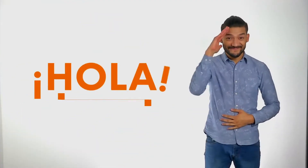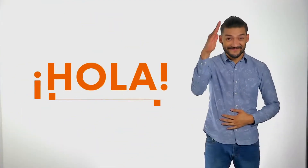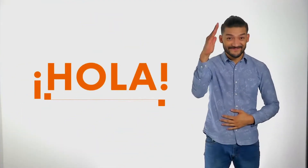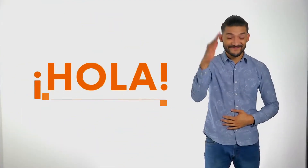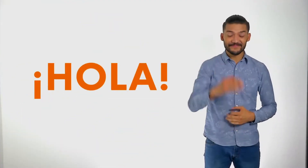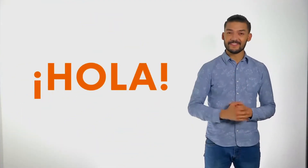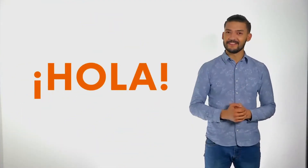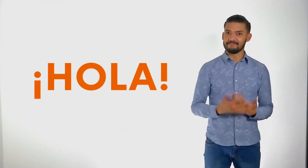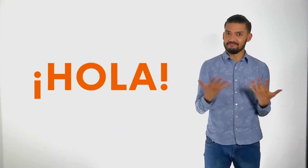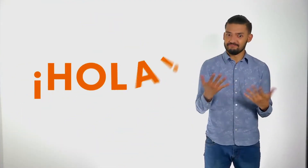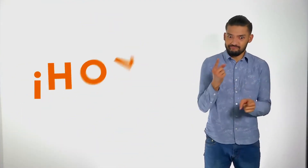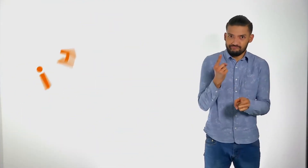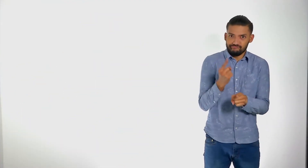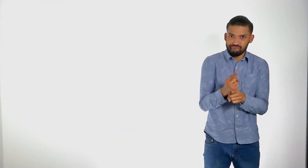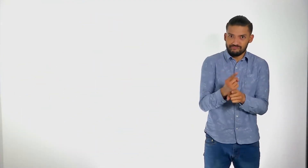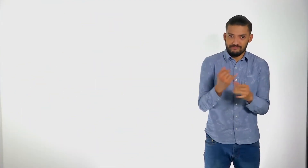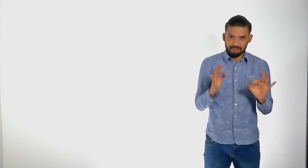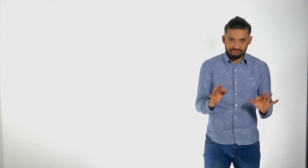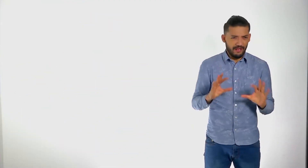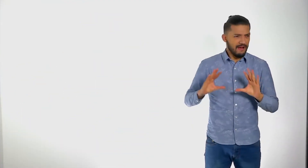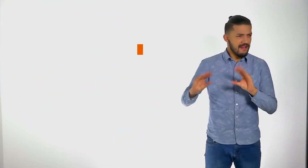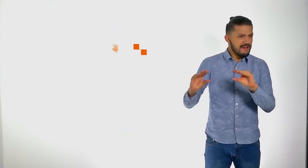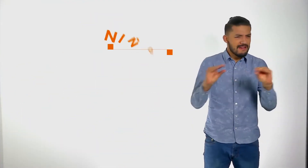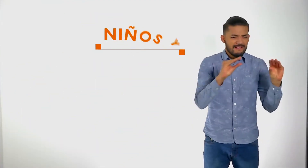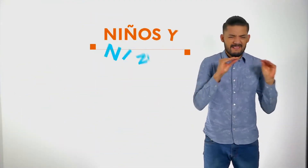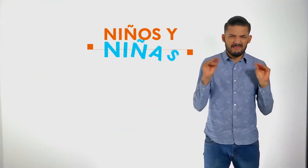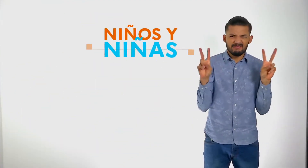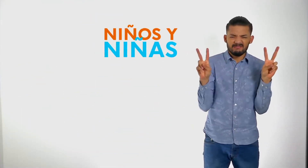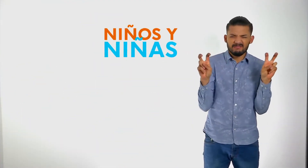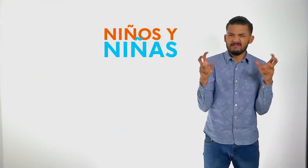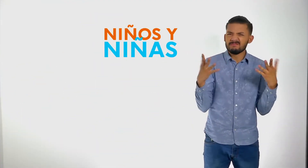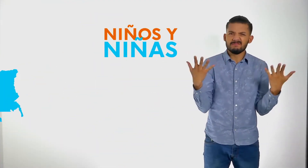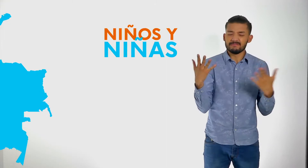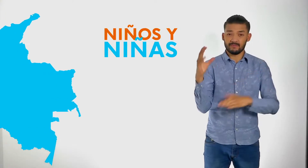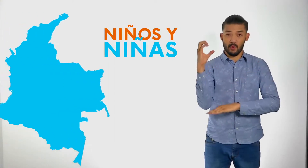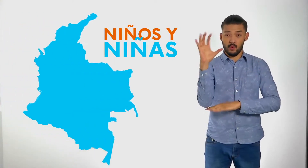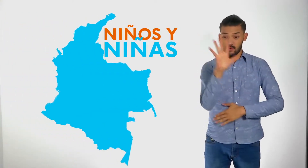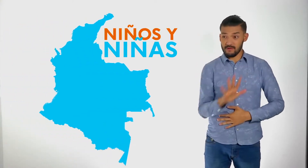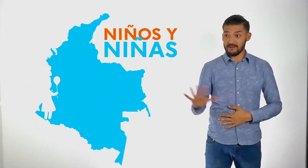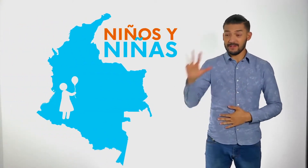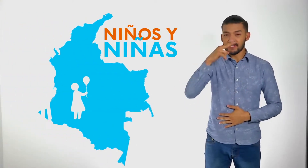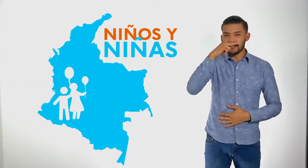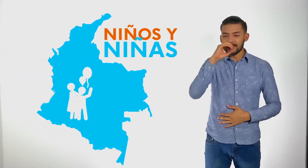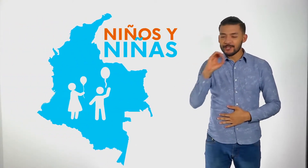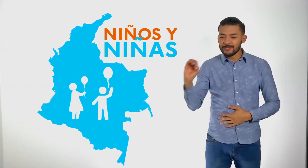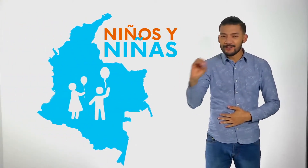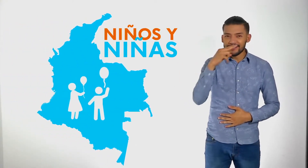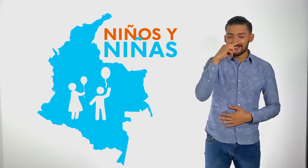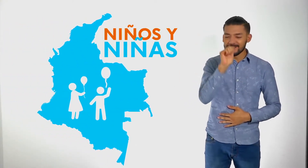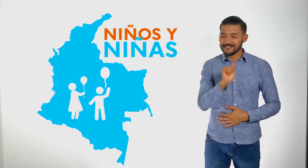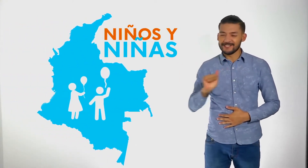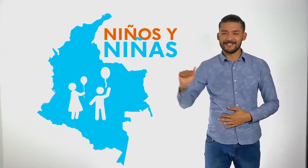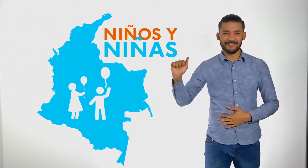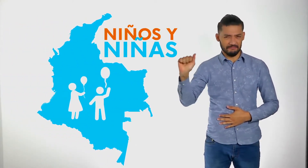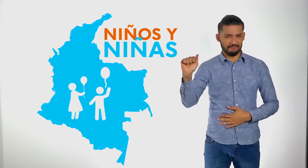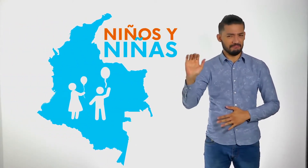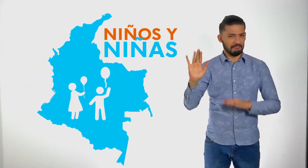Hola, es el momento para hablar de los niños y niñas de Colombia, nuestro país y